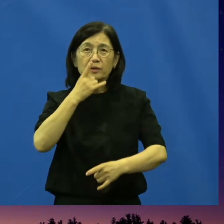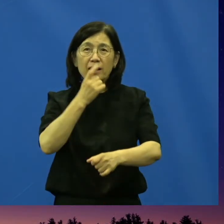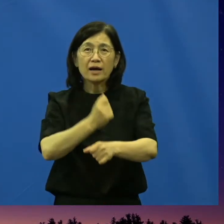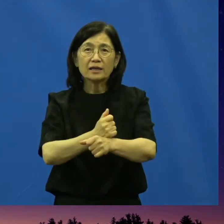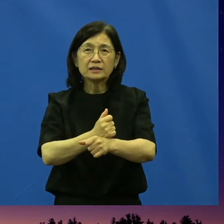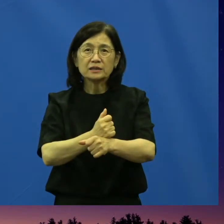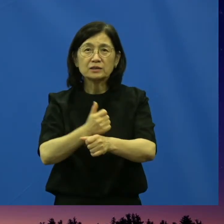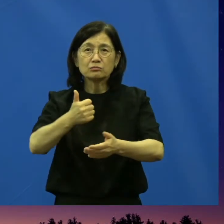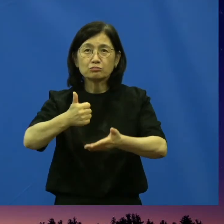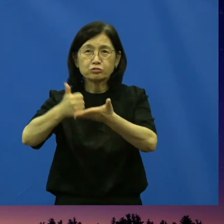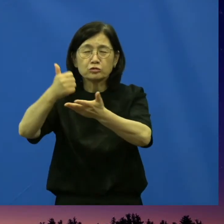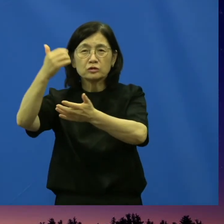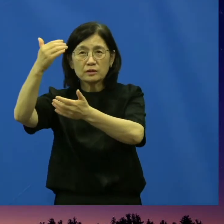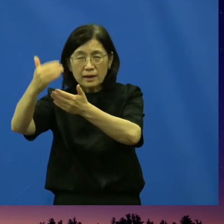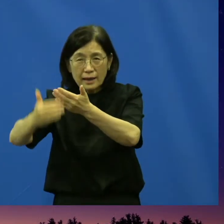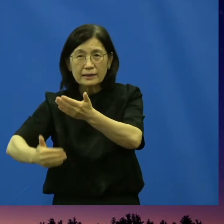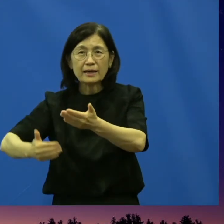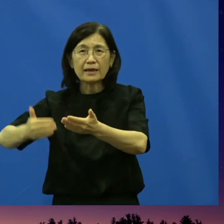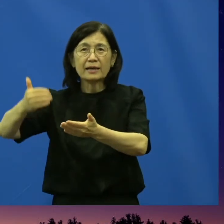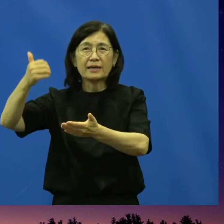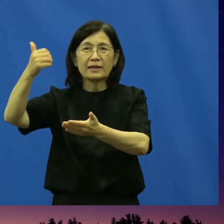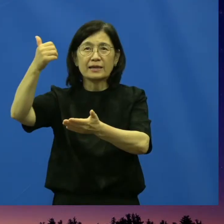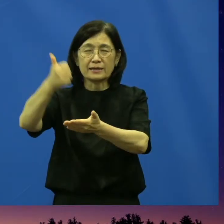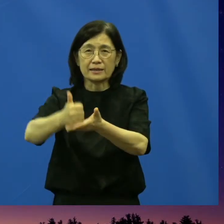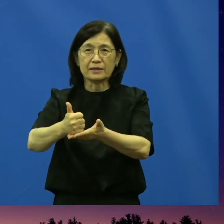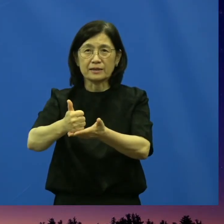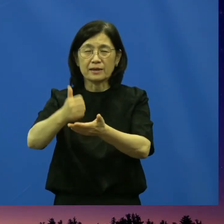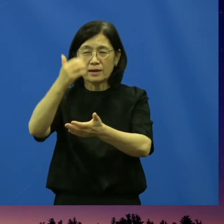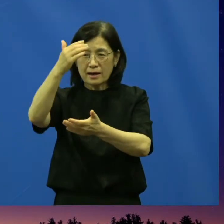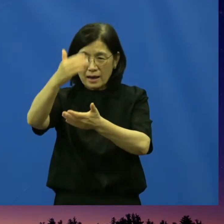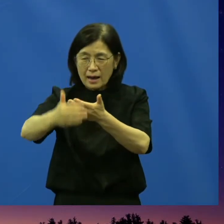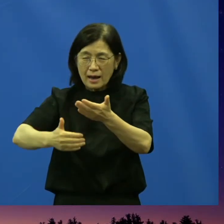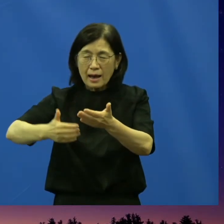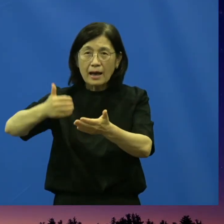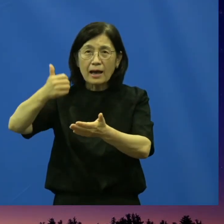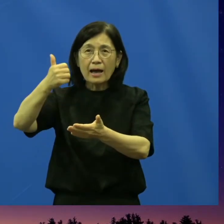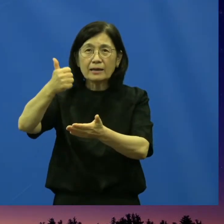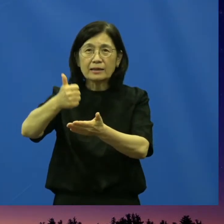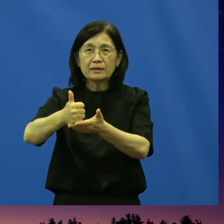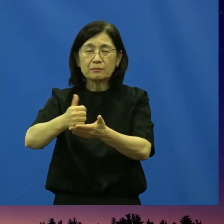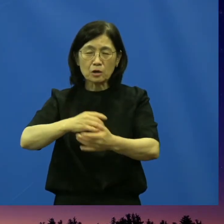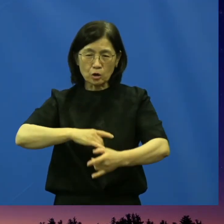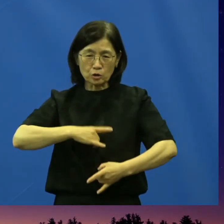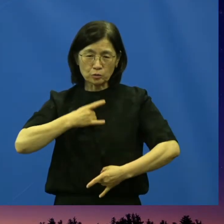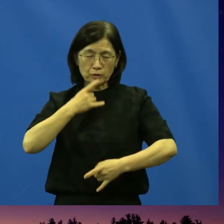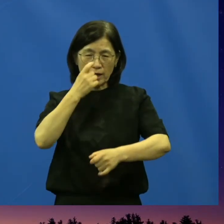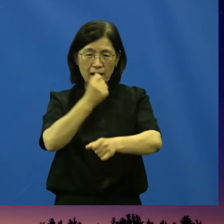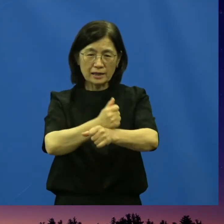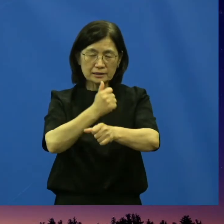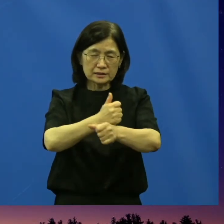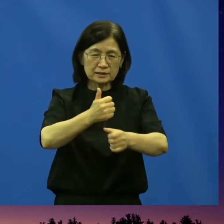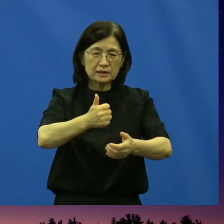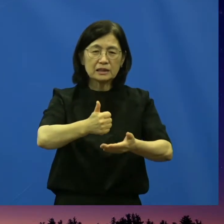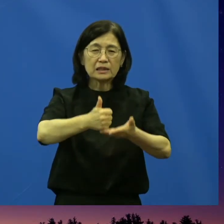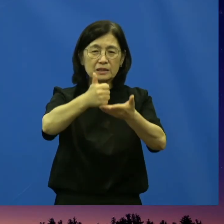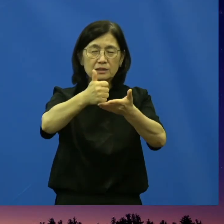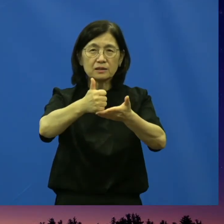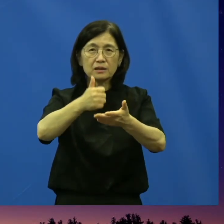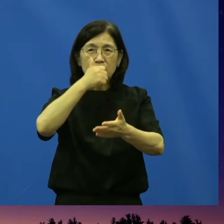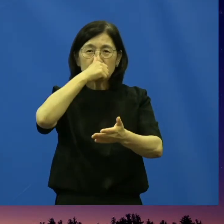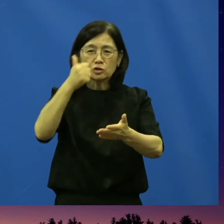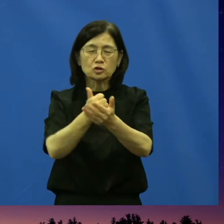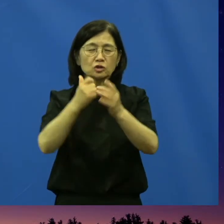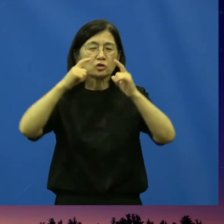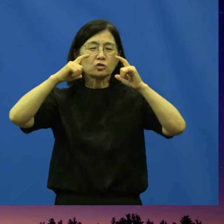하나님이 의롭다 하신 이를 누가 정죄하리요? 그랬어요. 여러분, 이게 복음입니다. 이게 복음이에요.